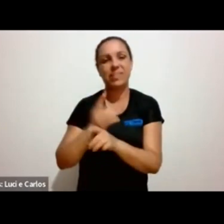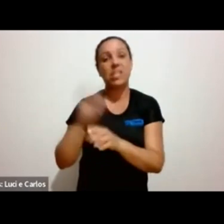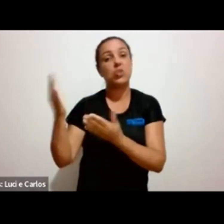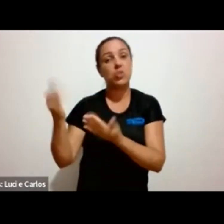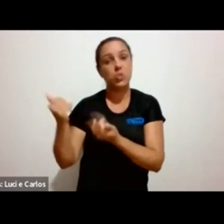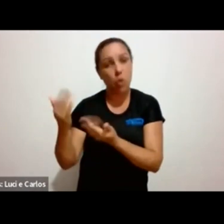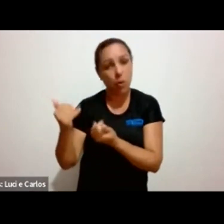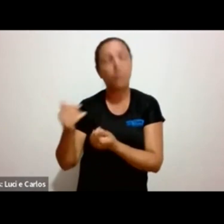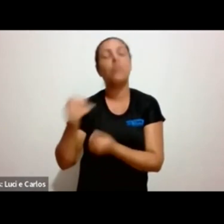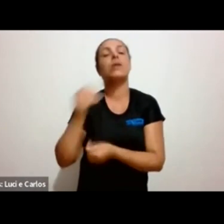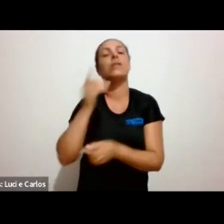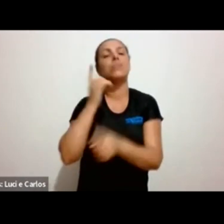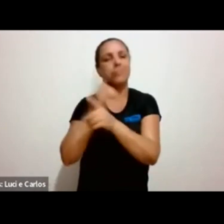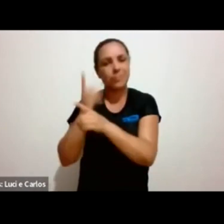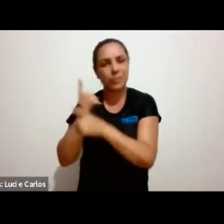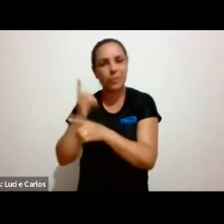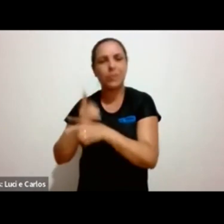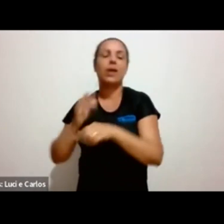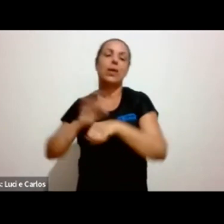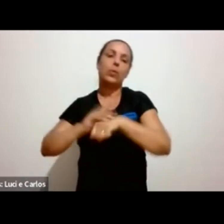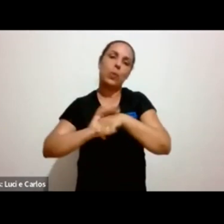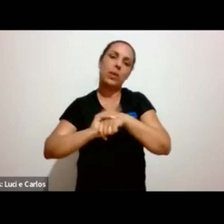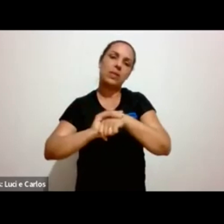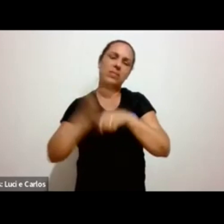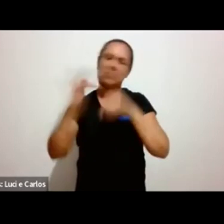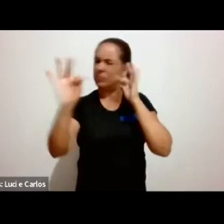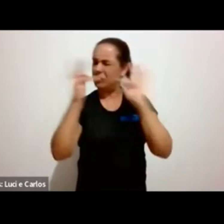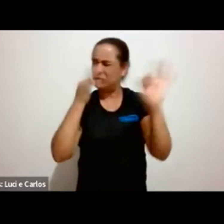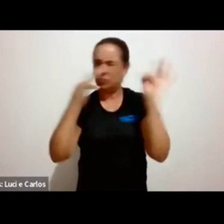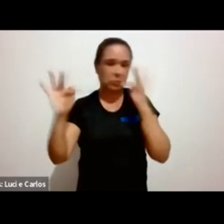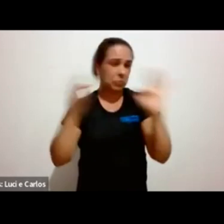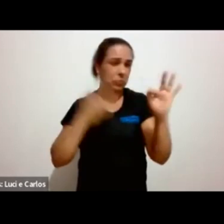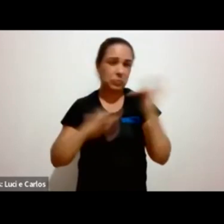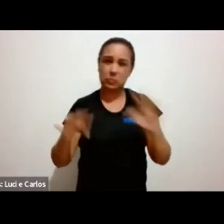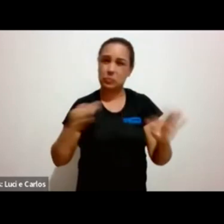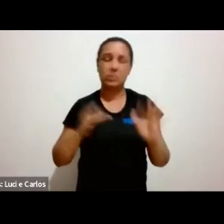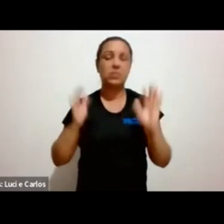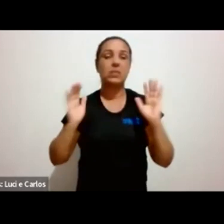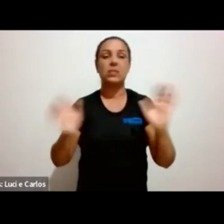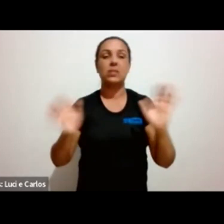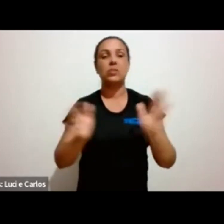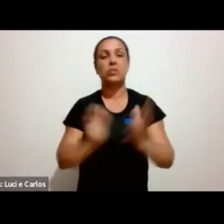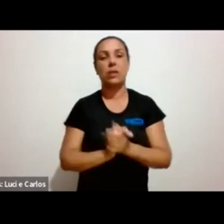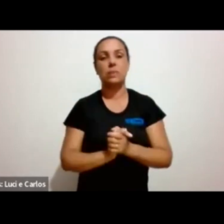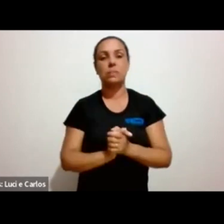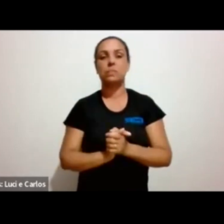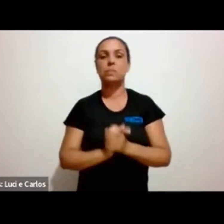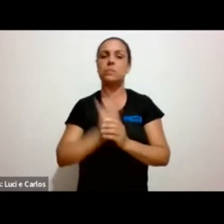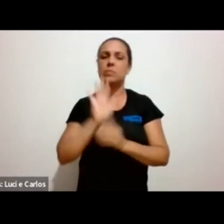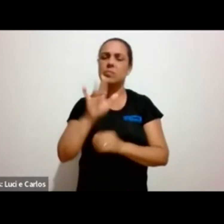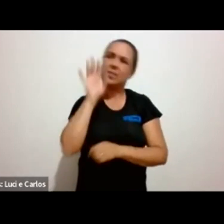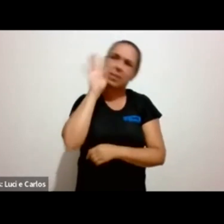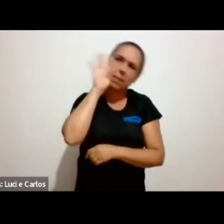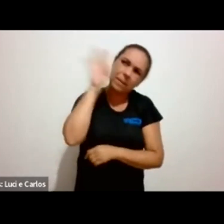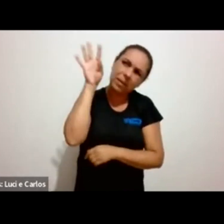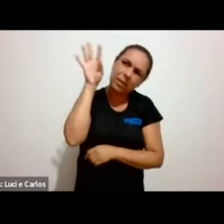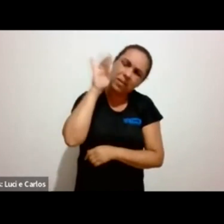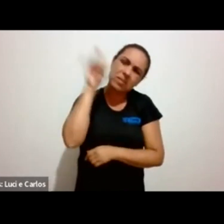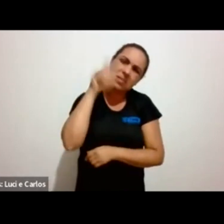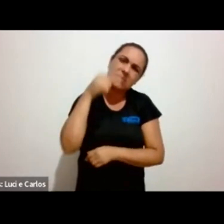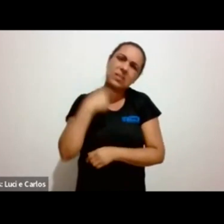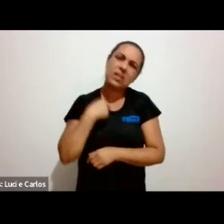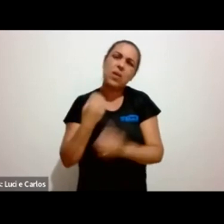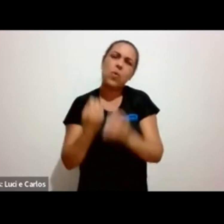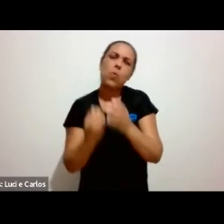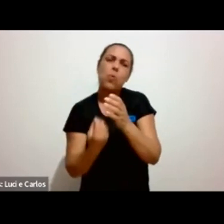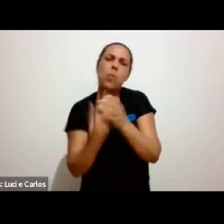tirado as pessoas do eixo, né? Talvez você esteja se perguntando assim, qual que é a causa da fibromialgia? Não existe uma